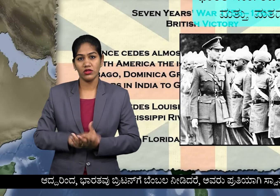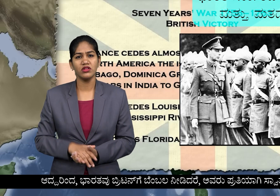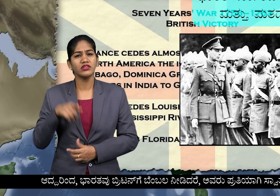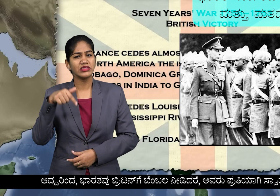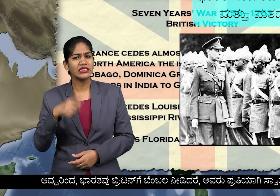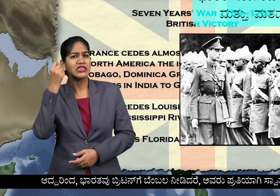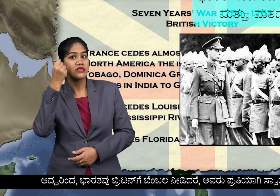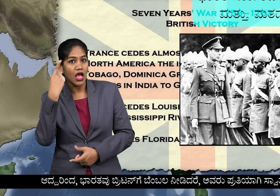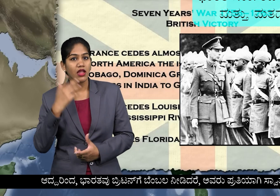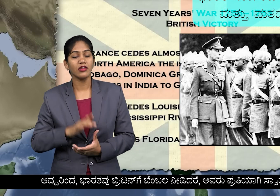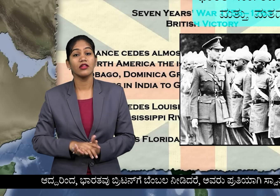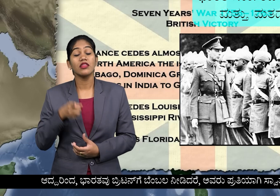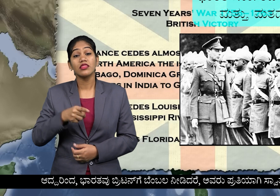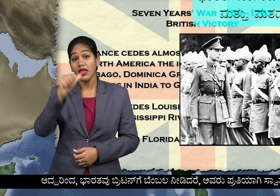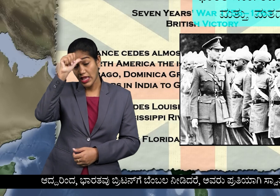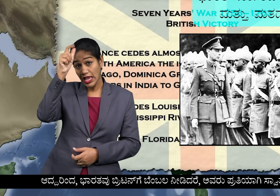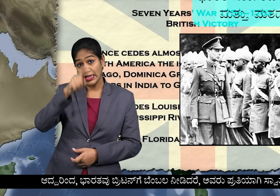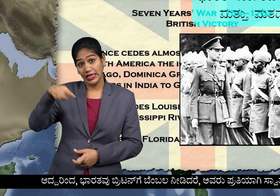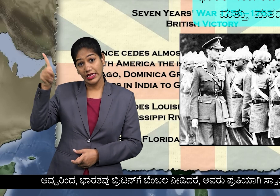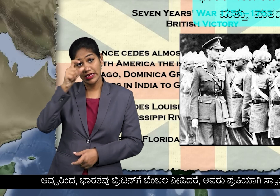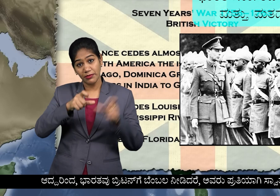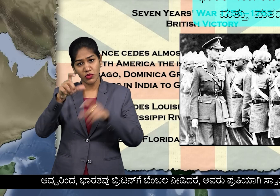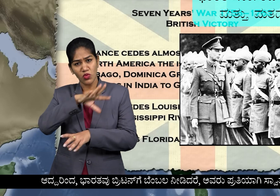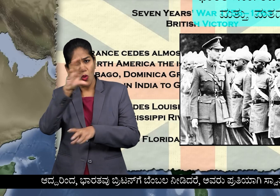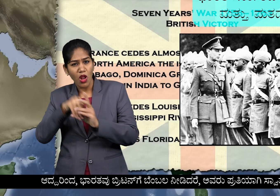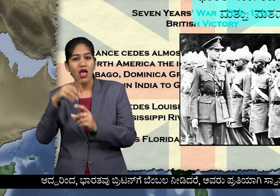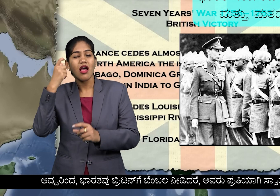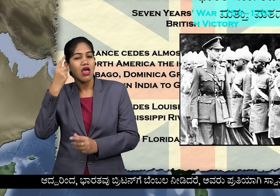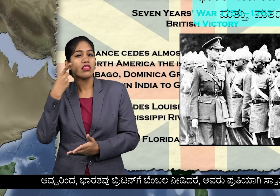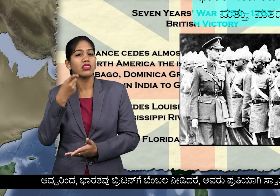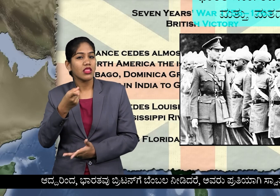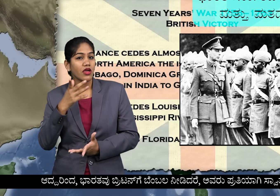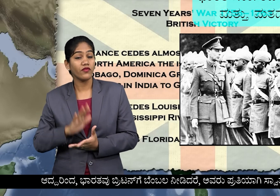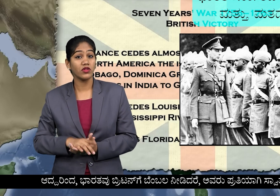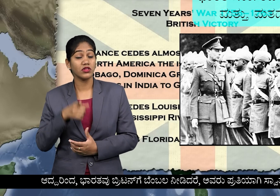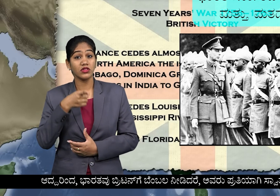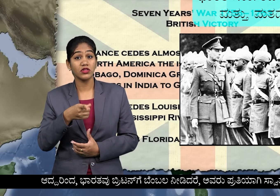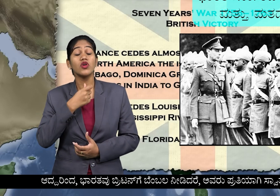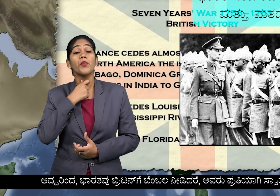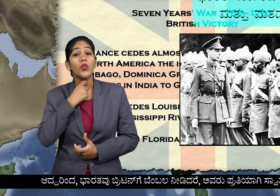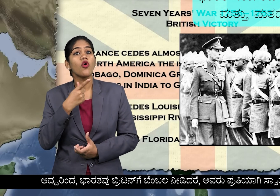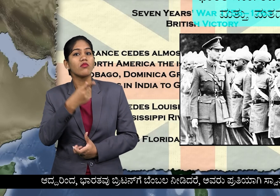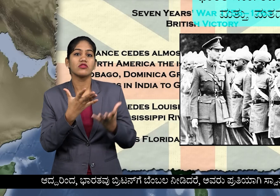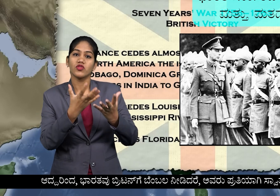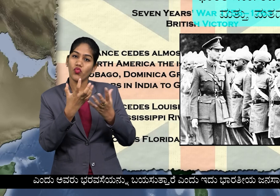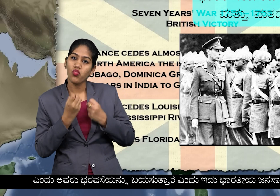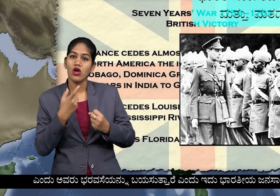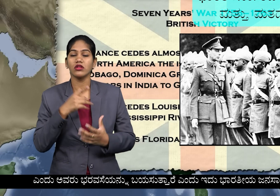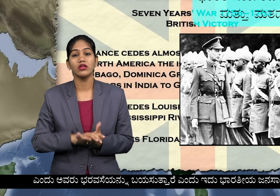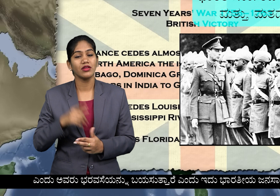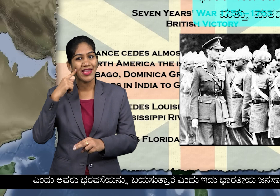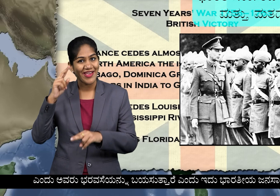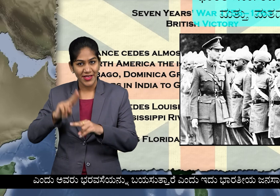ಆದ್ದರಿಂದ ಭಾರತವು ಬ್ರಿಟನ್ಗೆ ಬೆಂಬಲ ನೀಡಿದರೆ ಅವರು ಪ್ರತಿಯಾಗಿ ಸ್ವಾತಂತ್ರ್ಯವನ್ನು ನೀಡಬೇಕು ಎಂದು